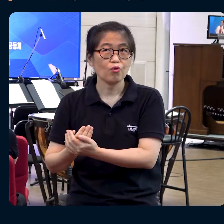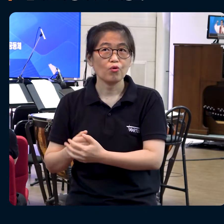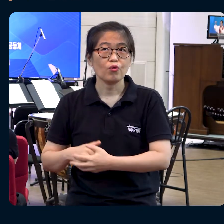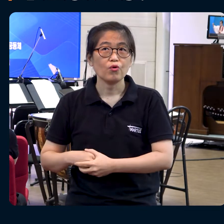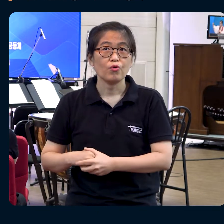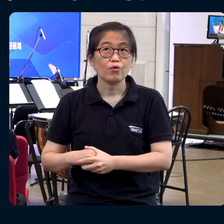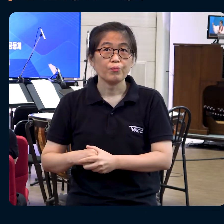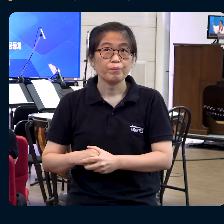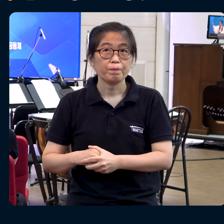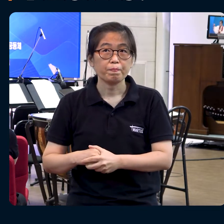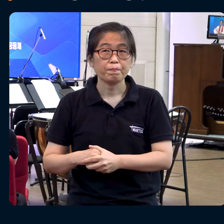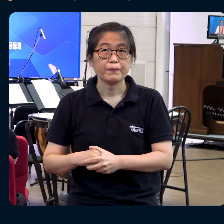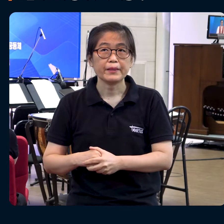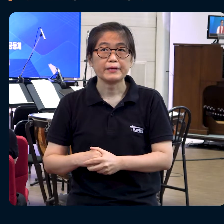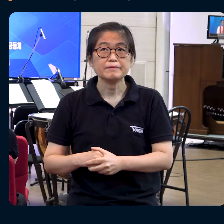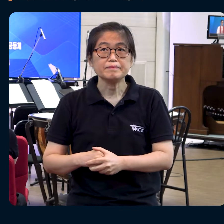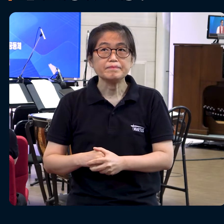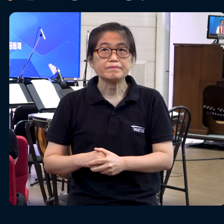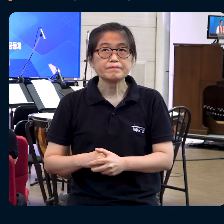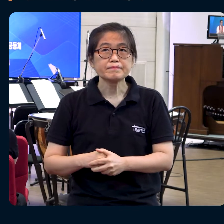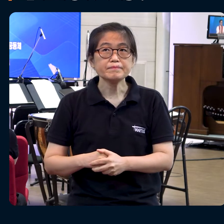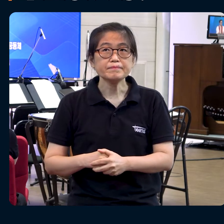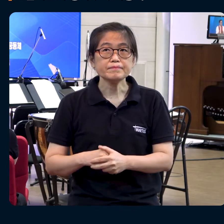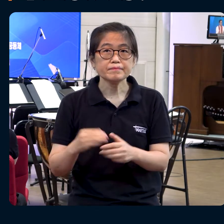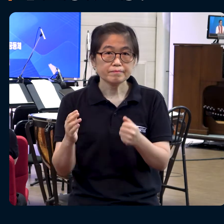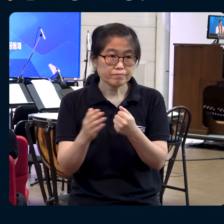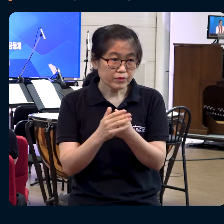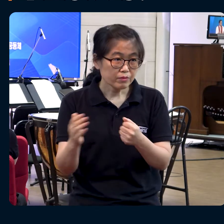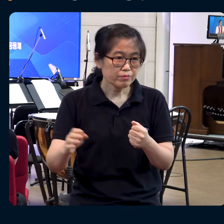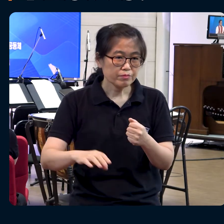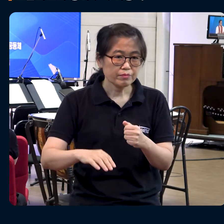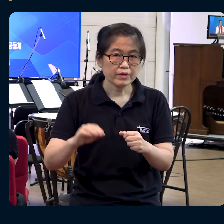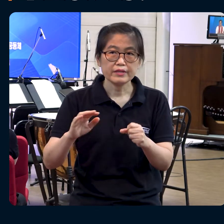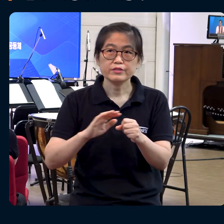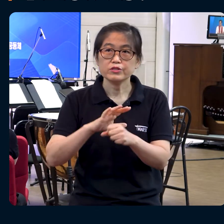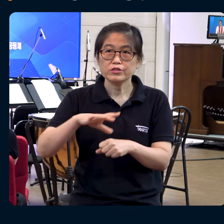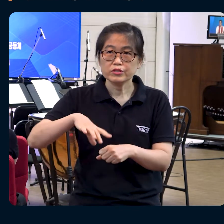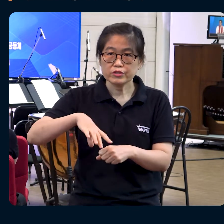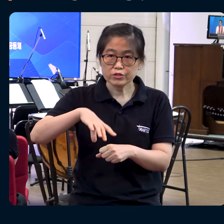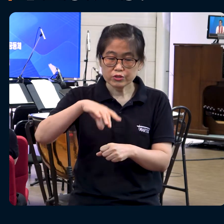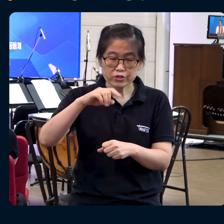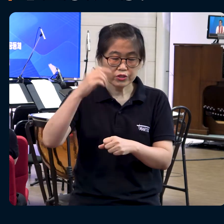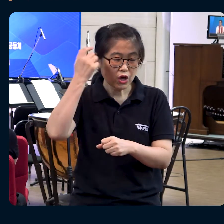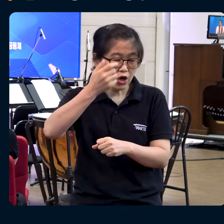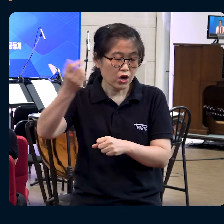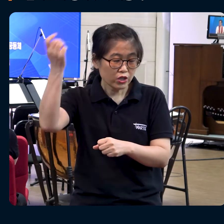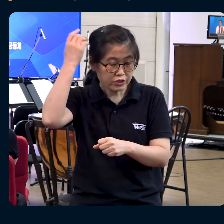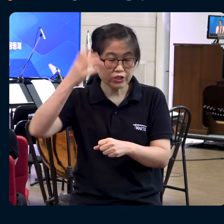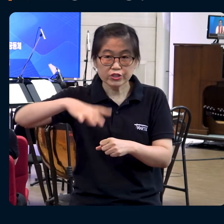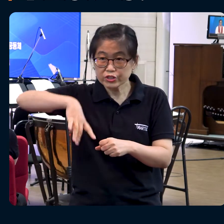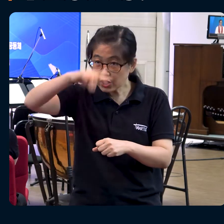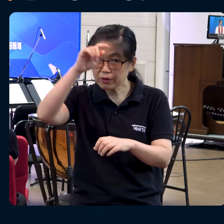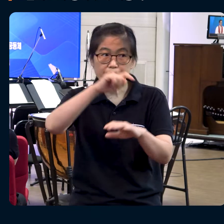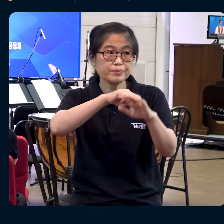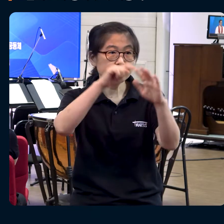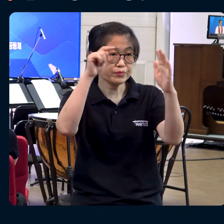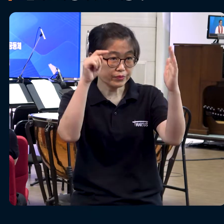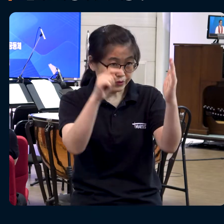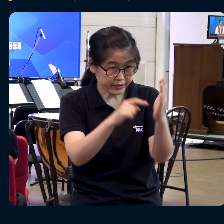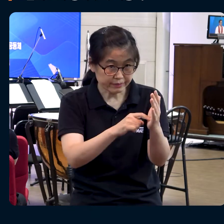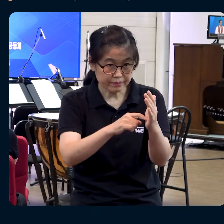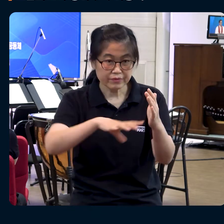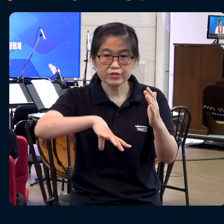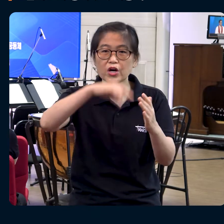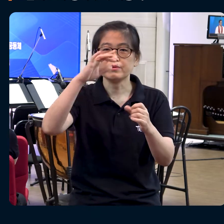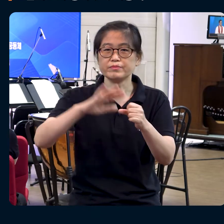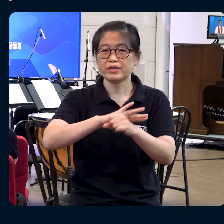하나님과 얼마나 깊은 관계 속에 살아가느냐, 이게 언약의 삶이기 때문에, 그러니까 이 초심, 영적 초심이 중요한 거예요. 처음